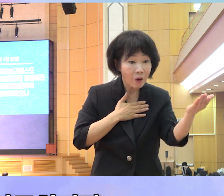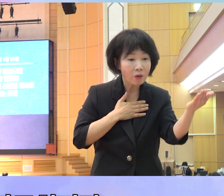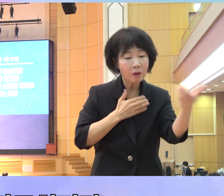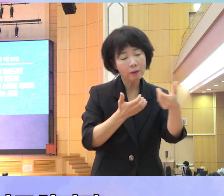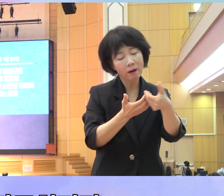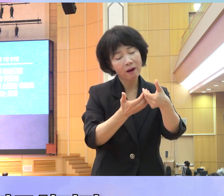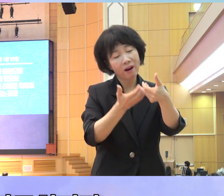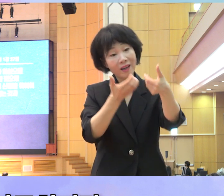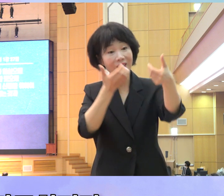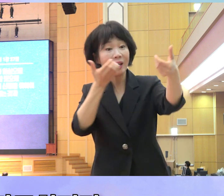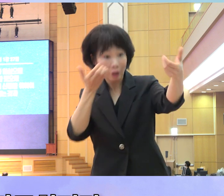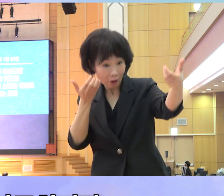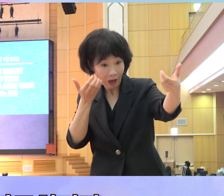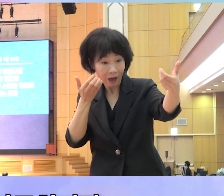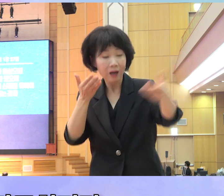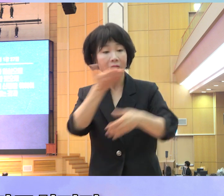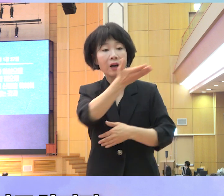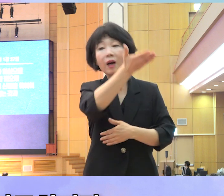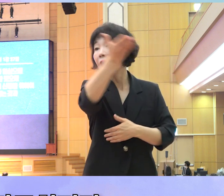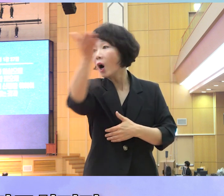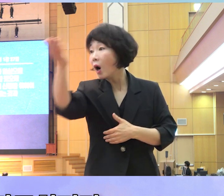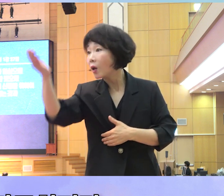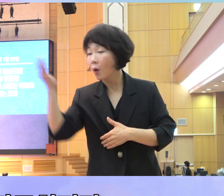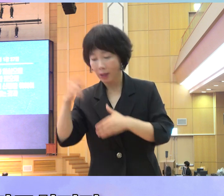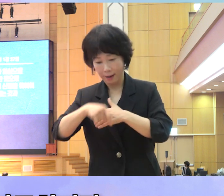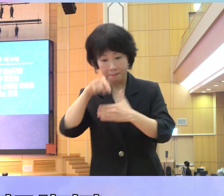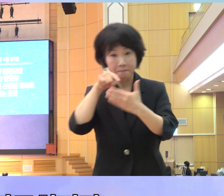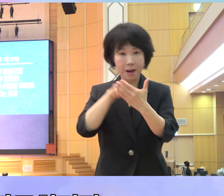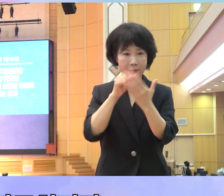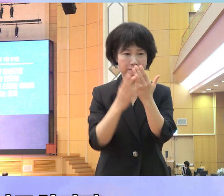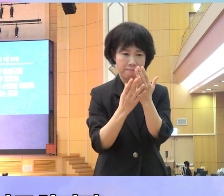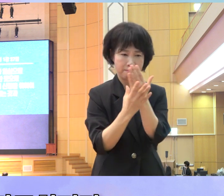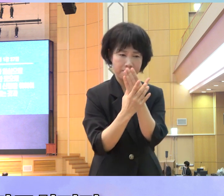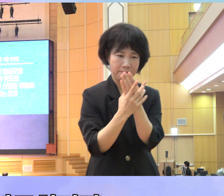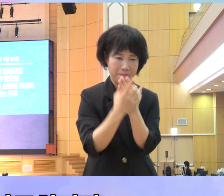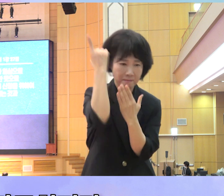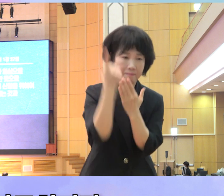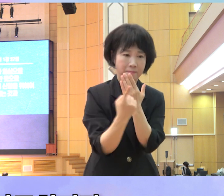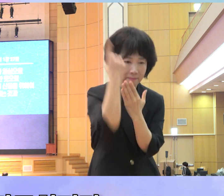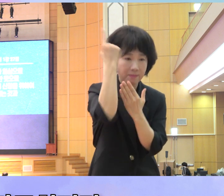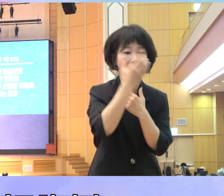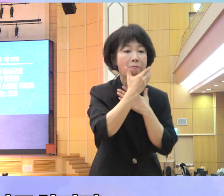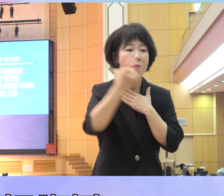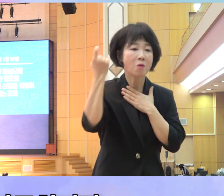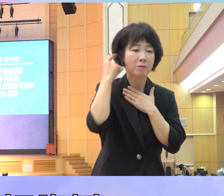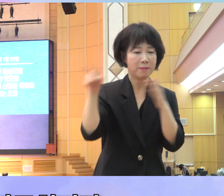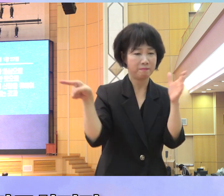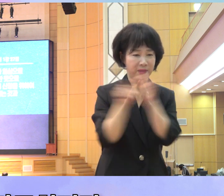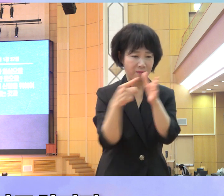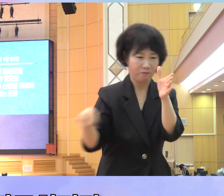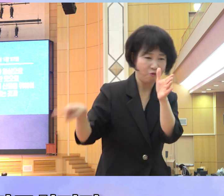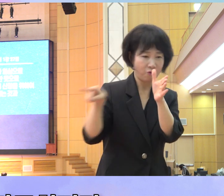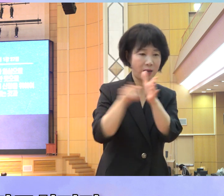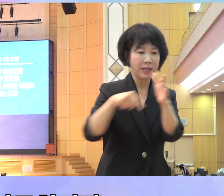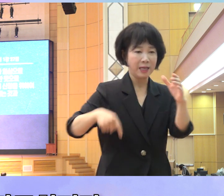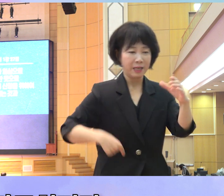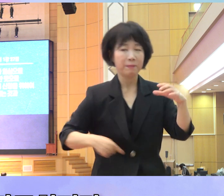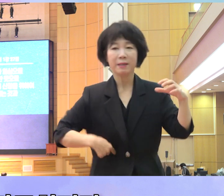가보나 떠나 있으나 너희가, 여기서부터 일심으로 서서 한 뜻으로 복음의 신앙을 위하여 뭐 하는